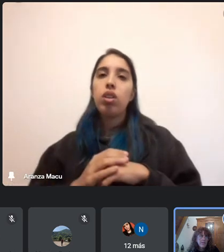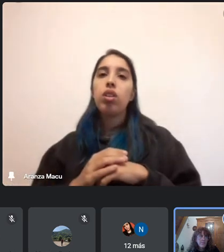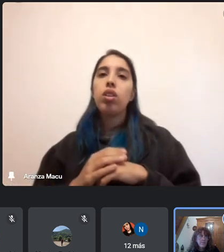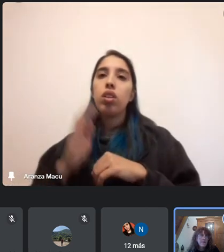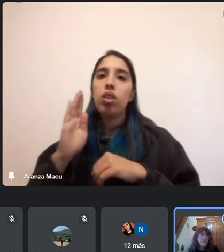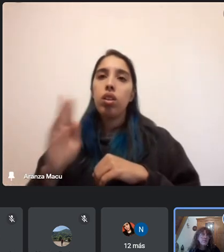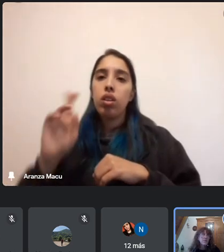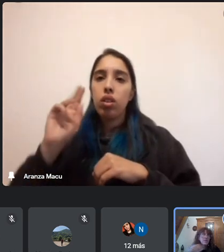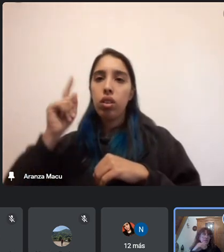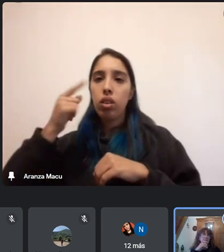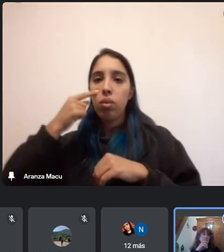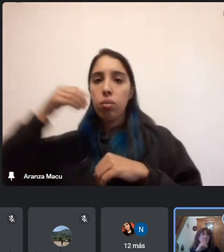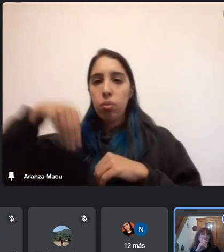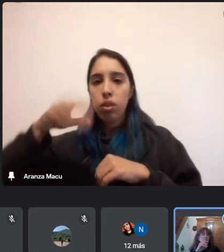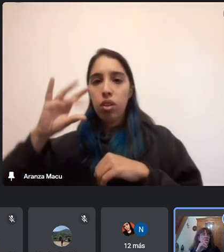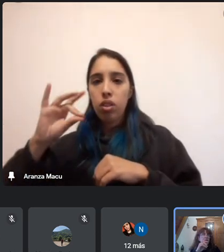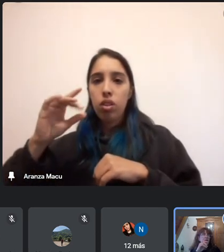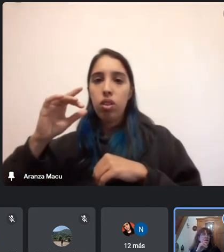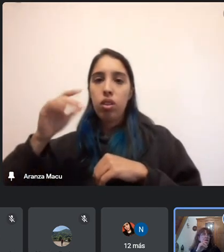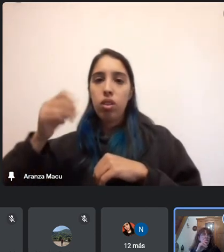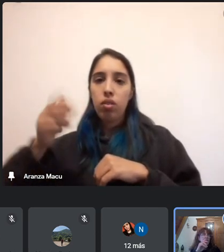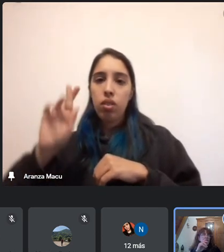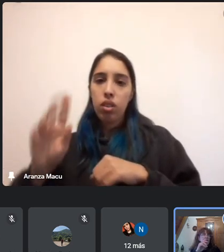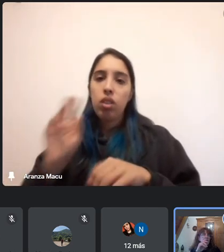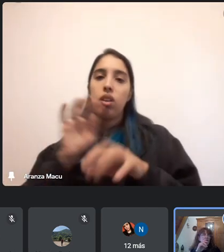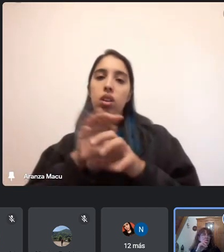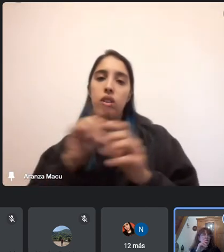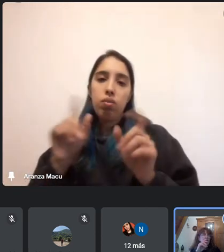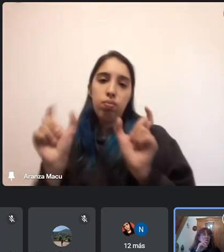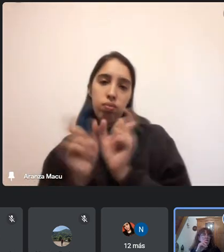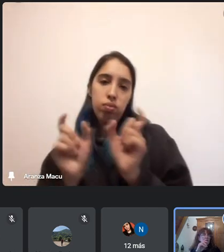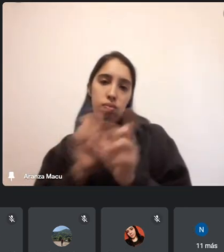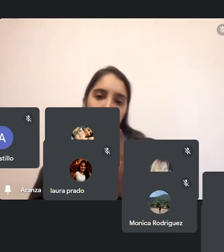¿Sí? Esos serían los significados.